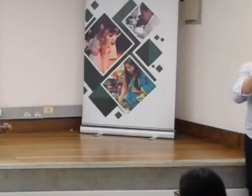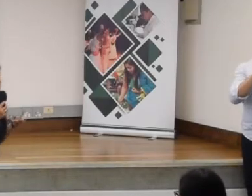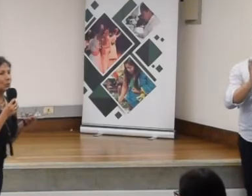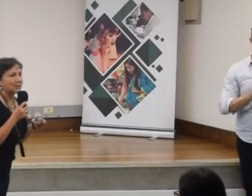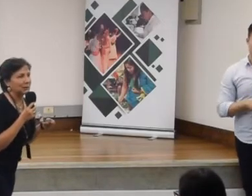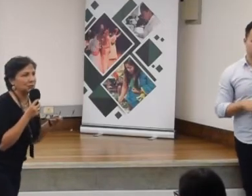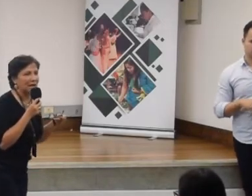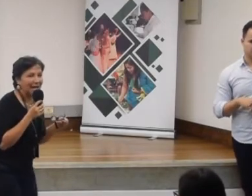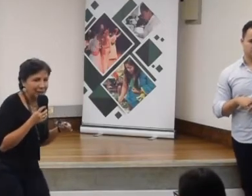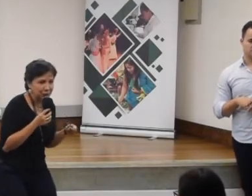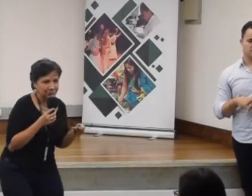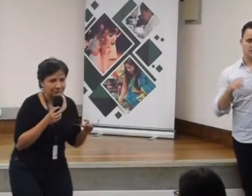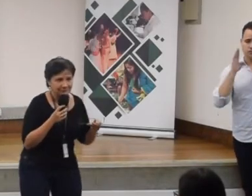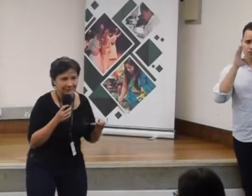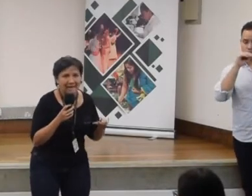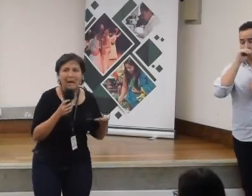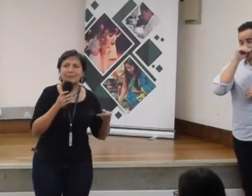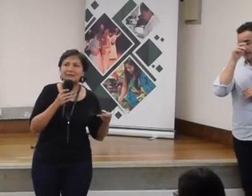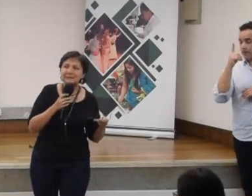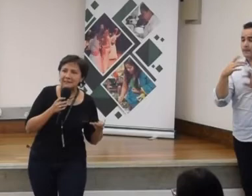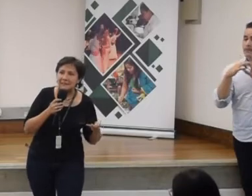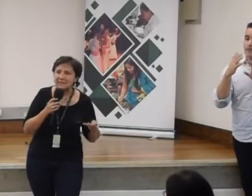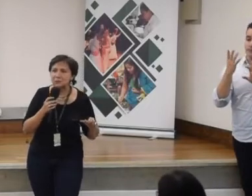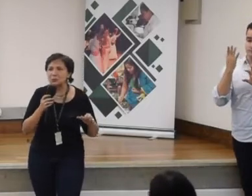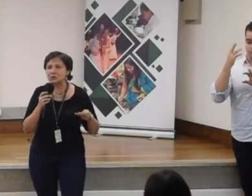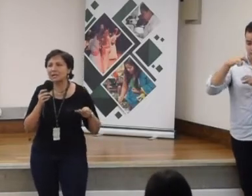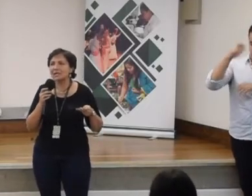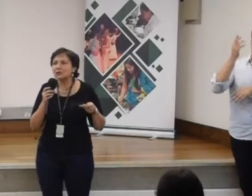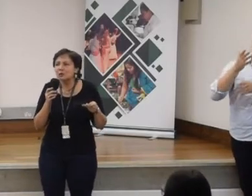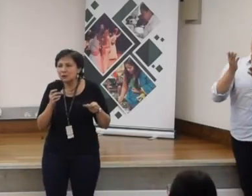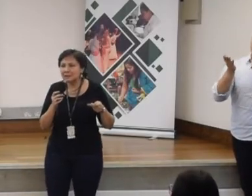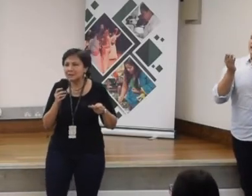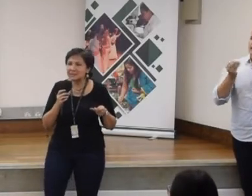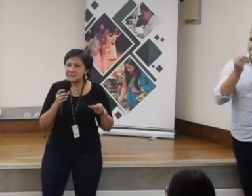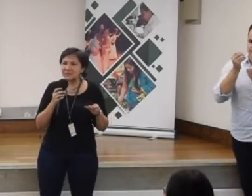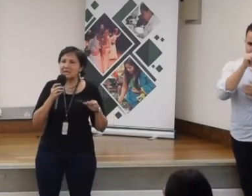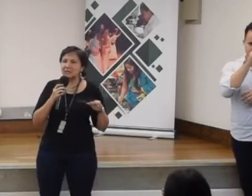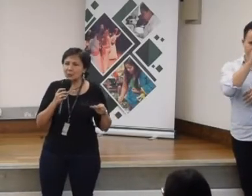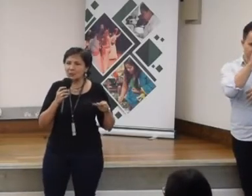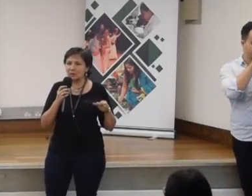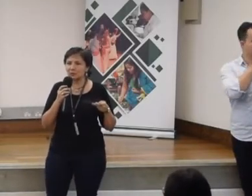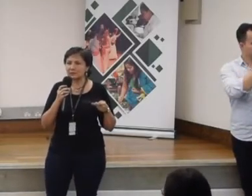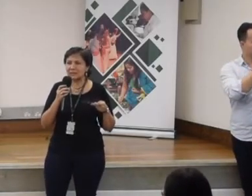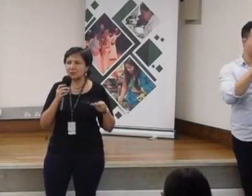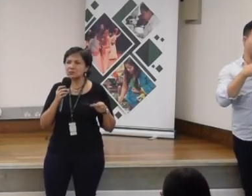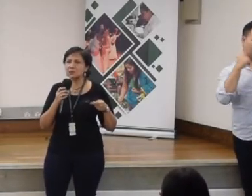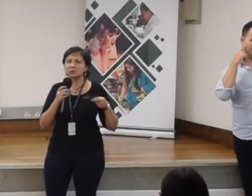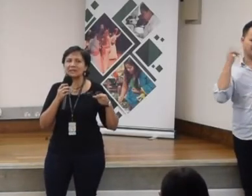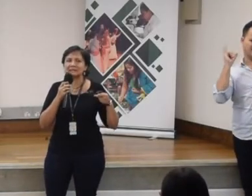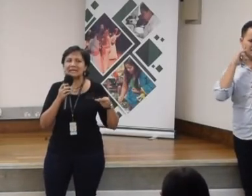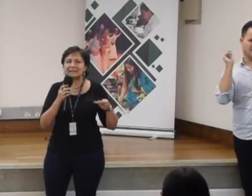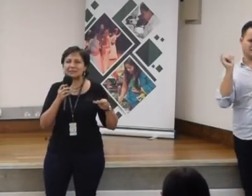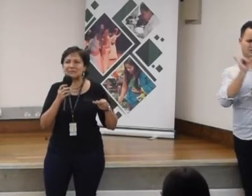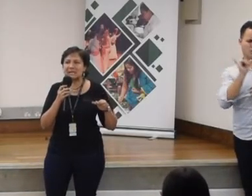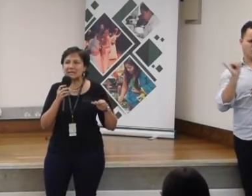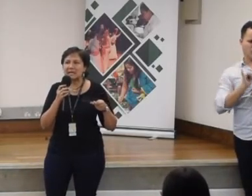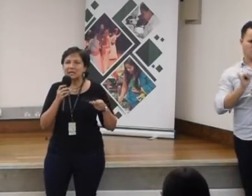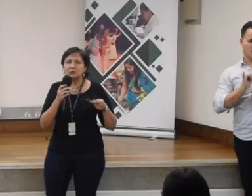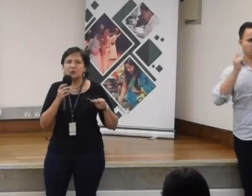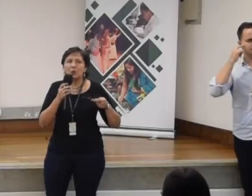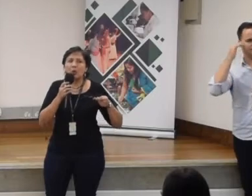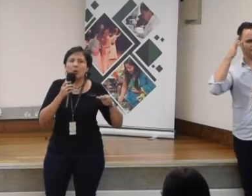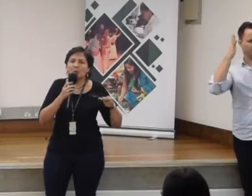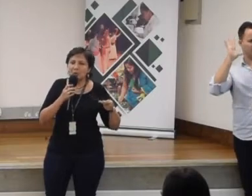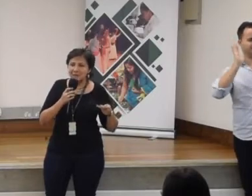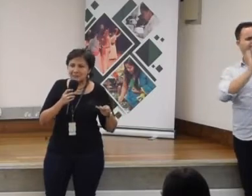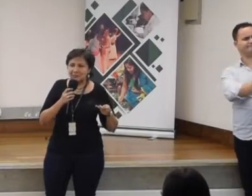lo que los compañeros han hecho. A partir de la escucha, no tratar de asimilarlo a lo que yo tengo, sino tratar de mirar